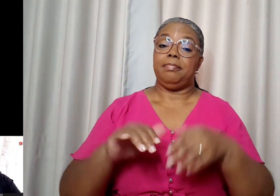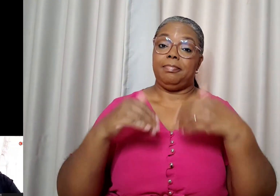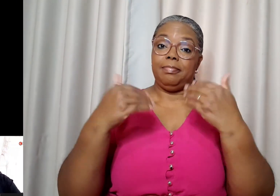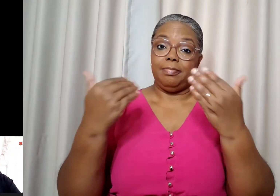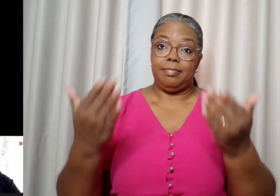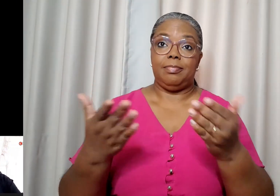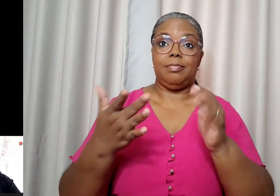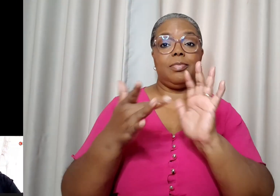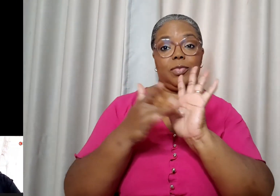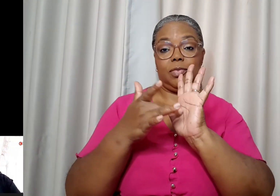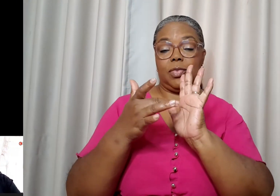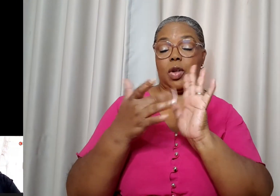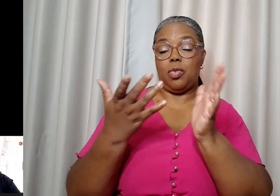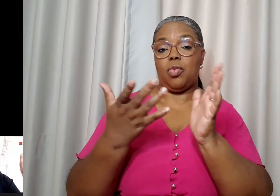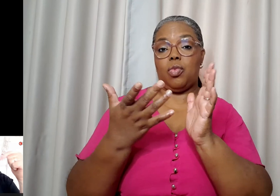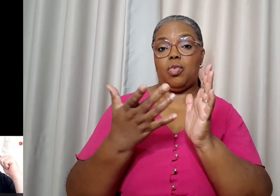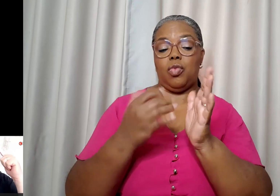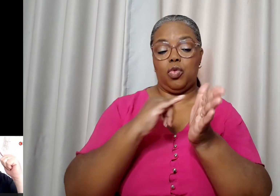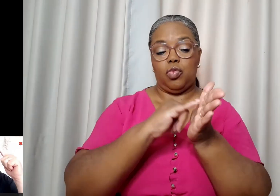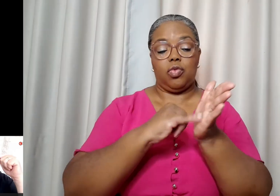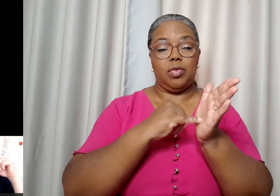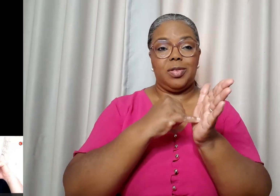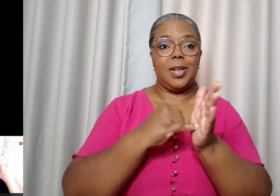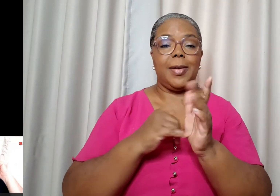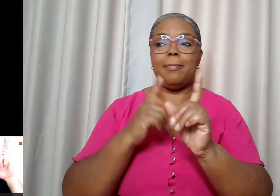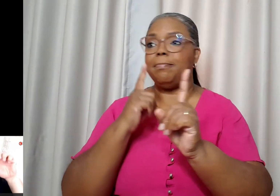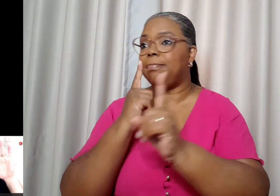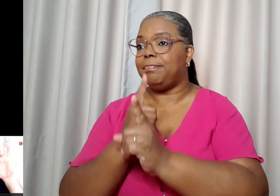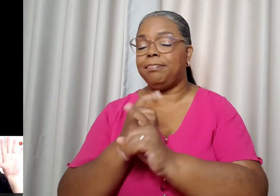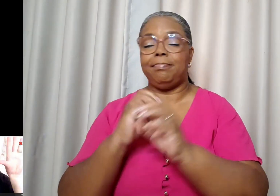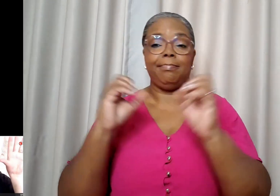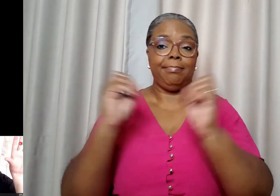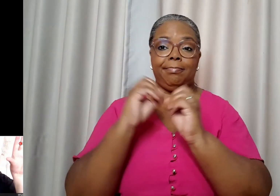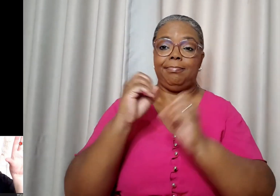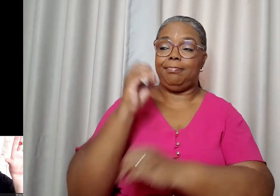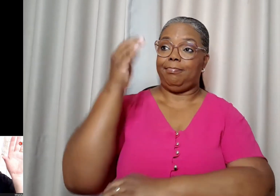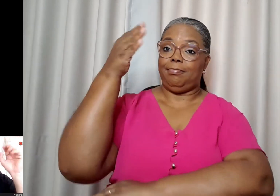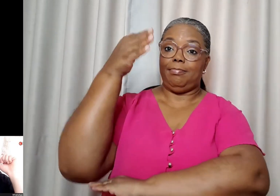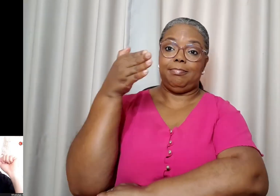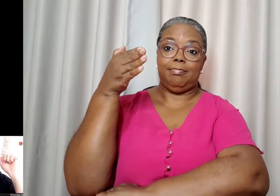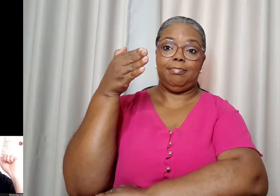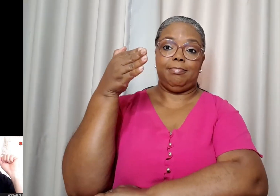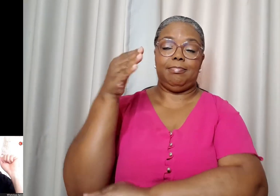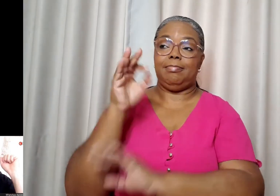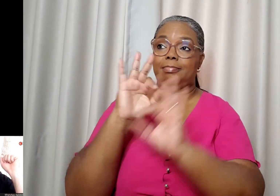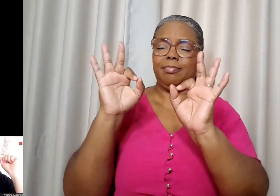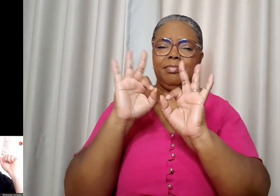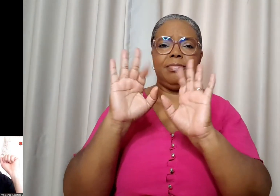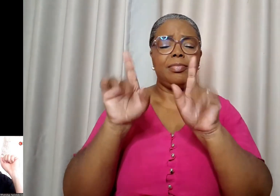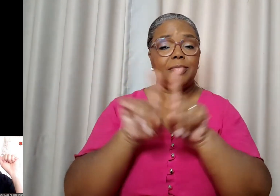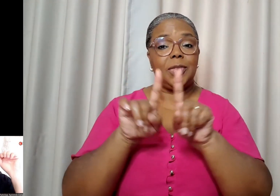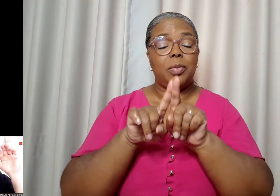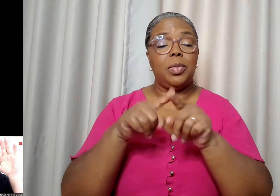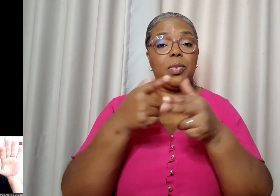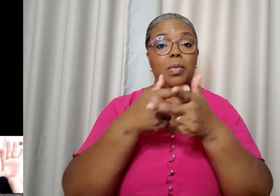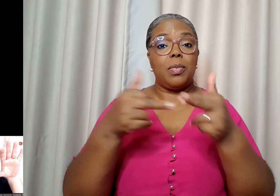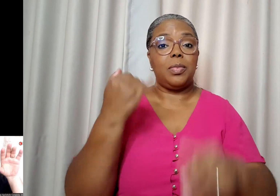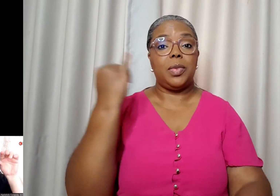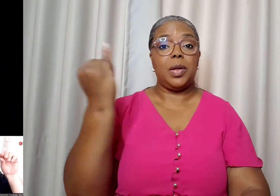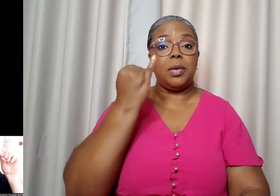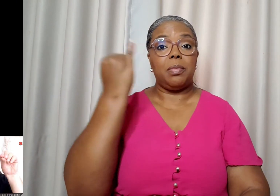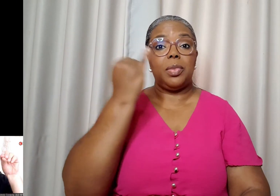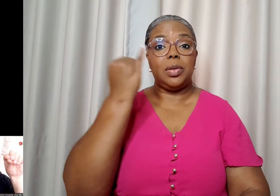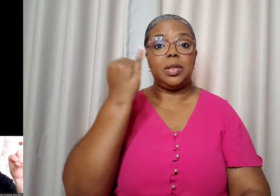hospedaria, certo? Segunda coisa importante que passa despercebido é a